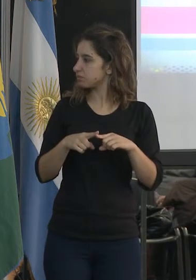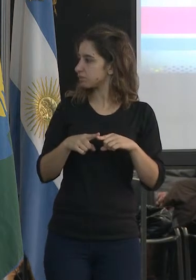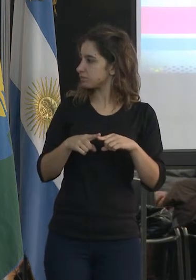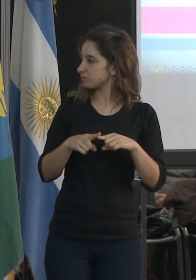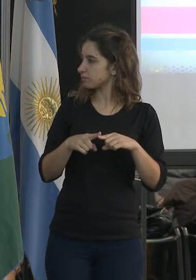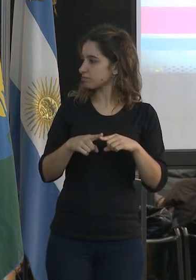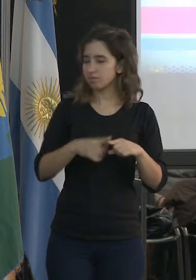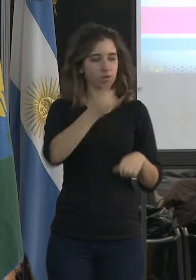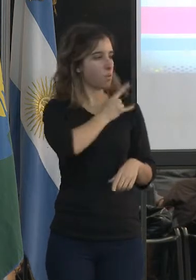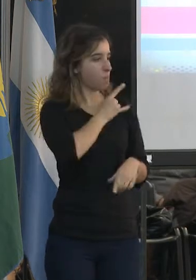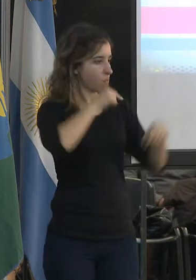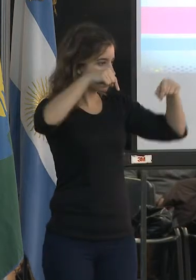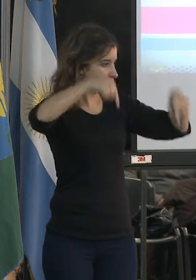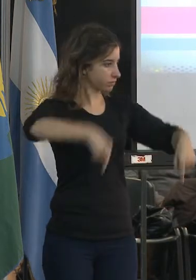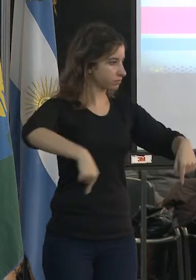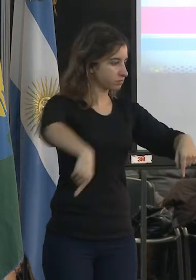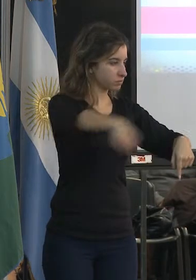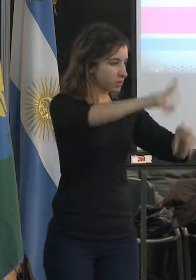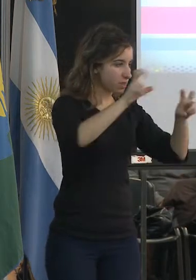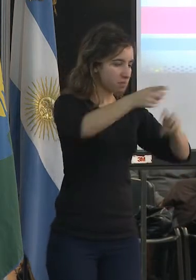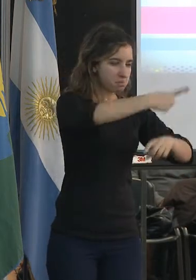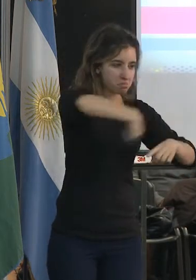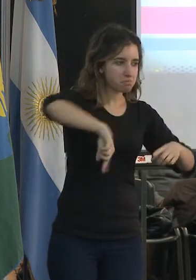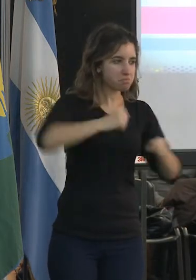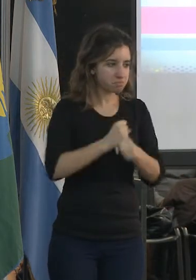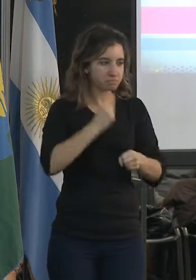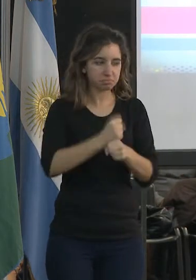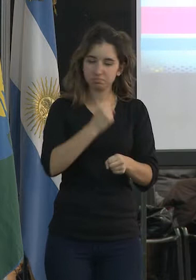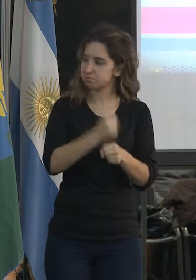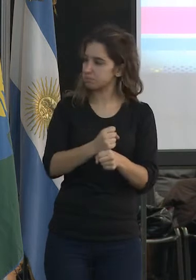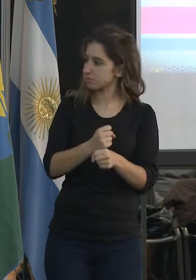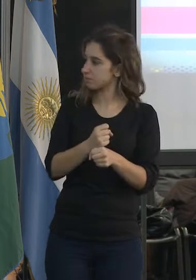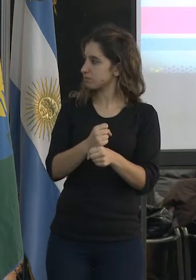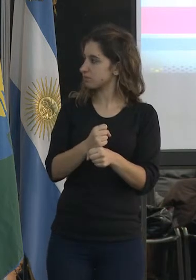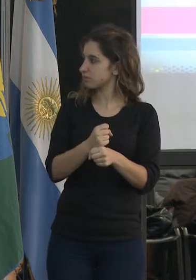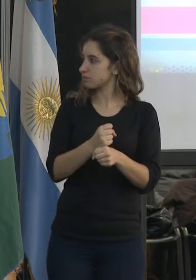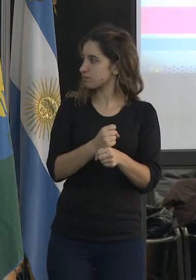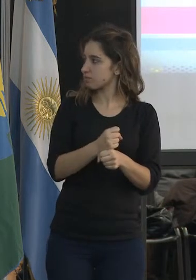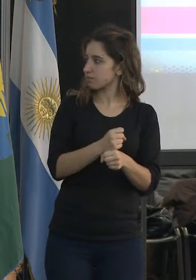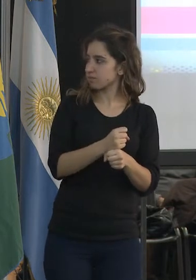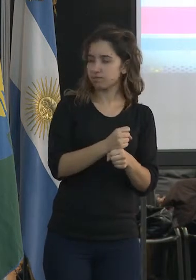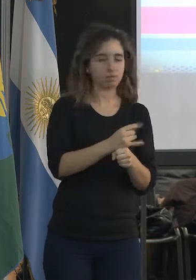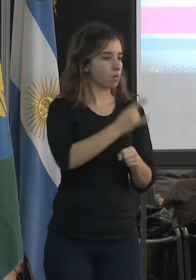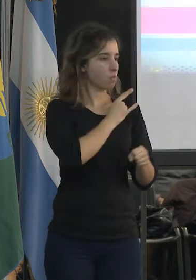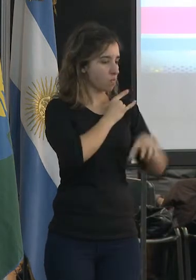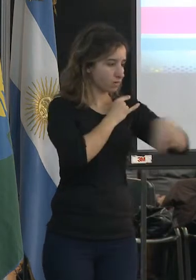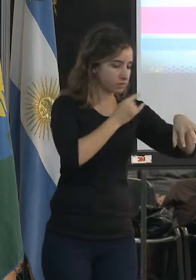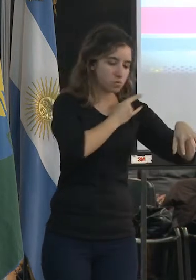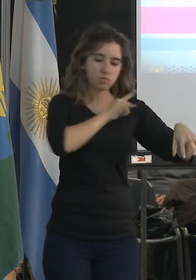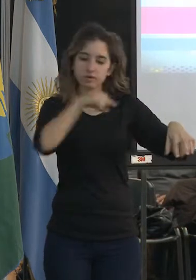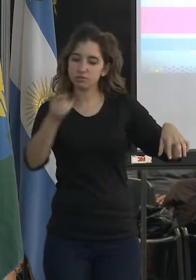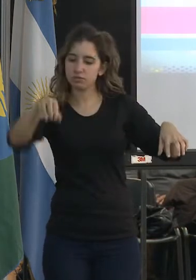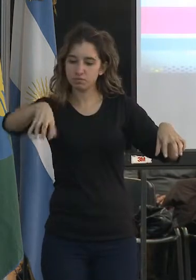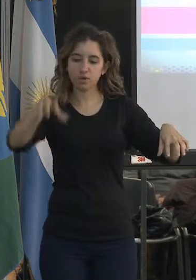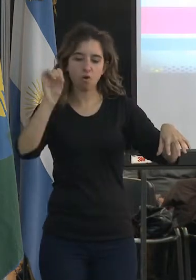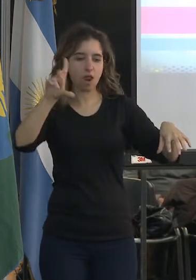miembros de la facultad específica que trata el tema de la comunicación audiovisual, como la facultad radicada en la localidad de Olavarría, fueron partícipes